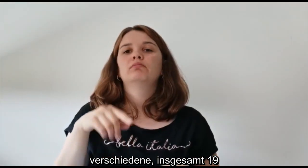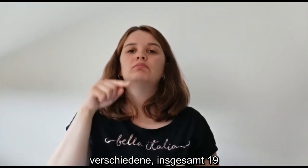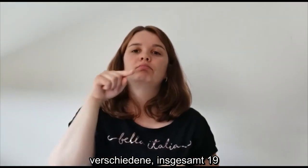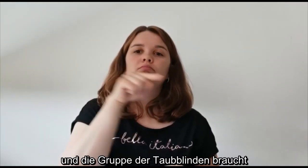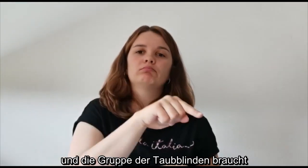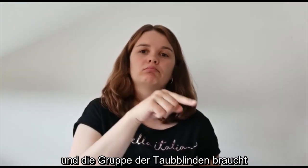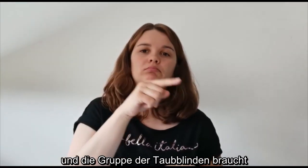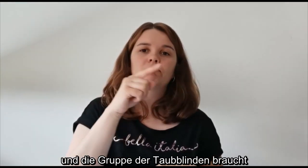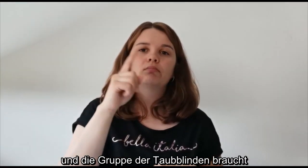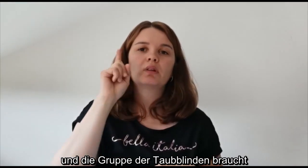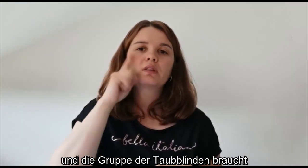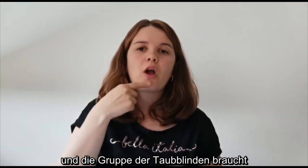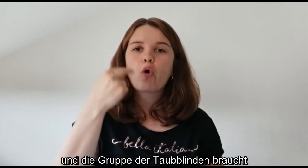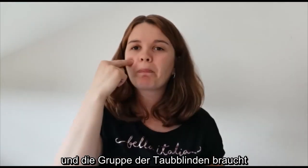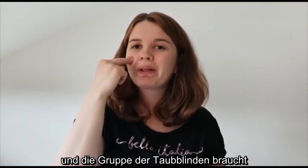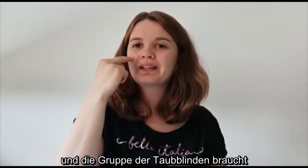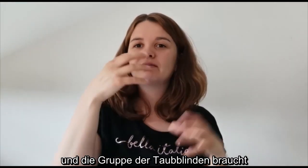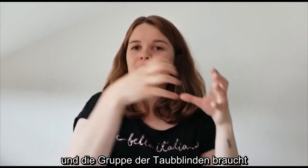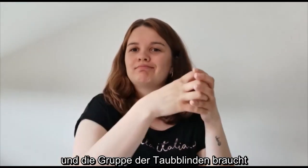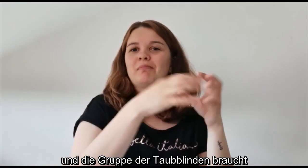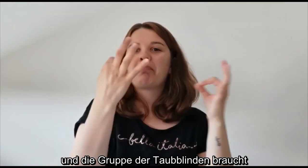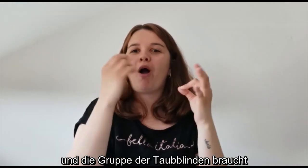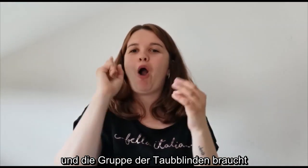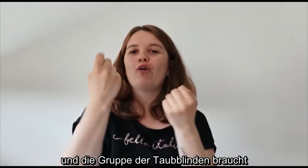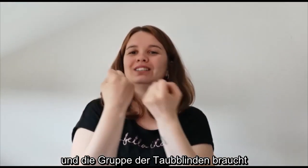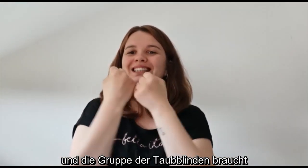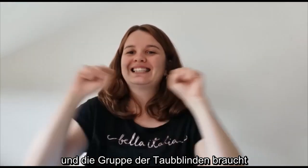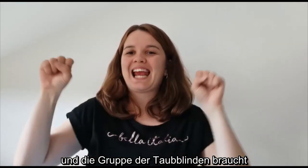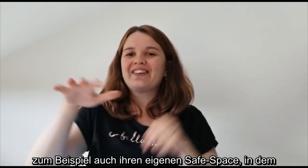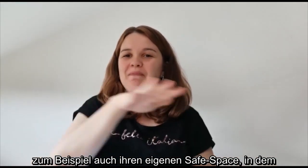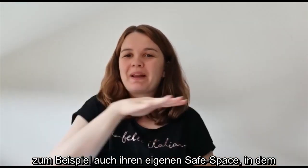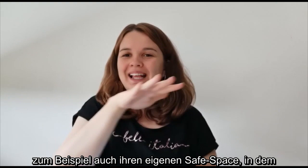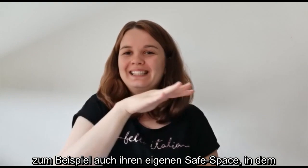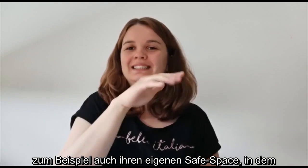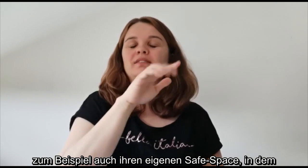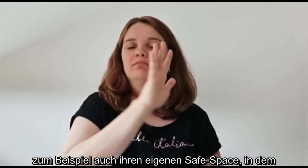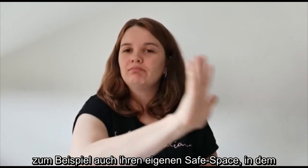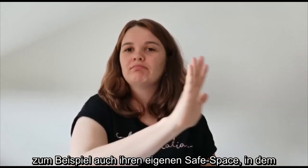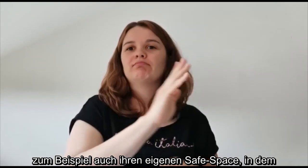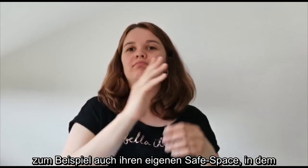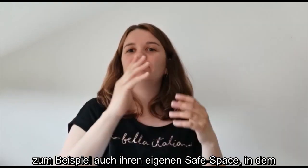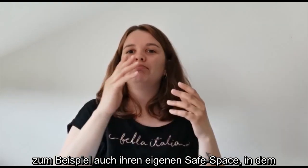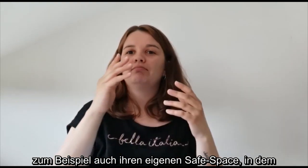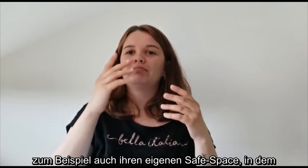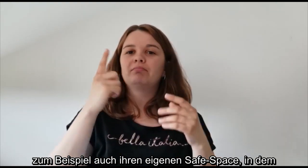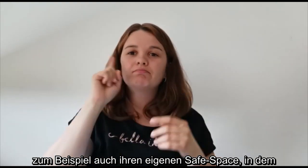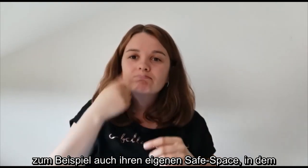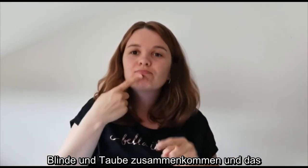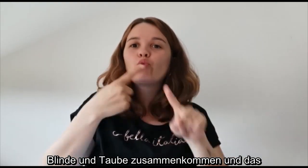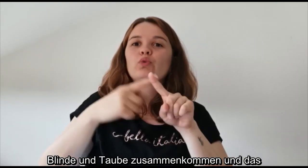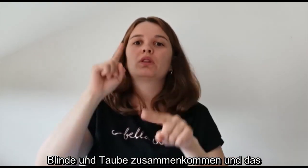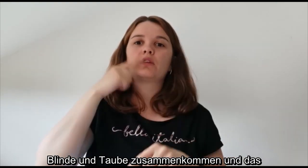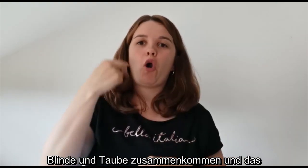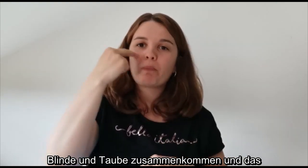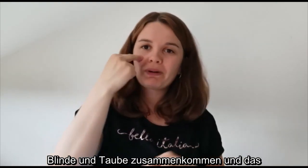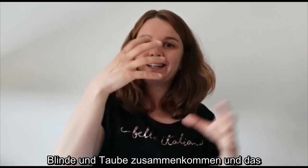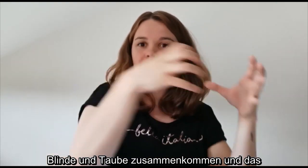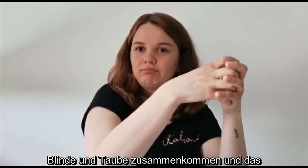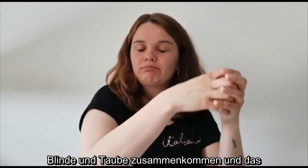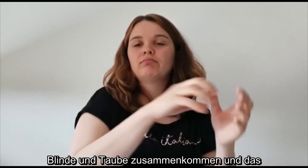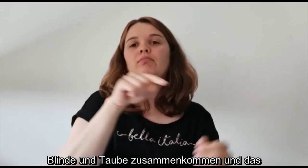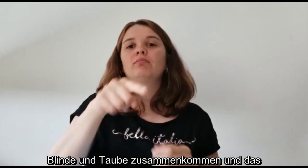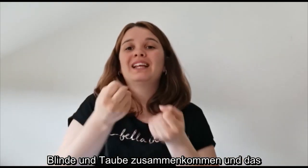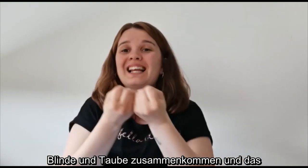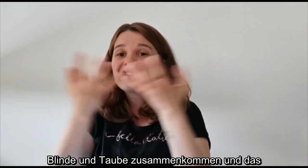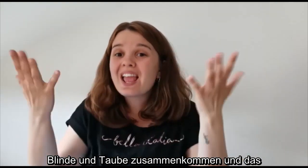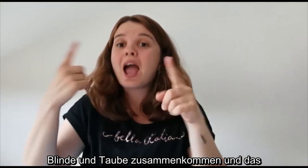sind es neun Und die Gruppe der Taubblinden braucht zum Beispiel auch ihren eigenen Safe Space In dem Taubblinde